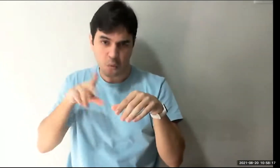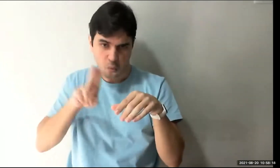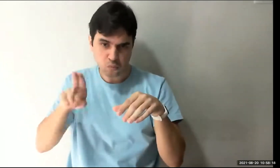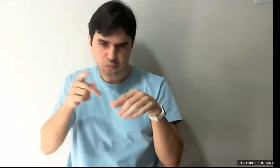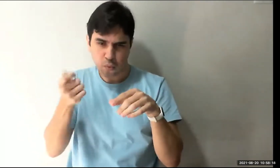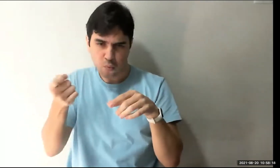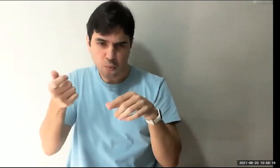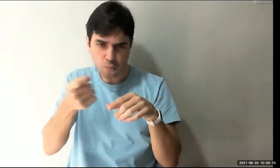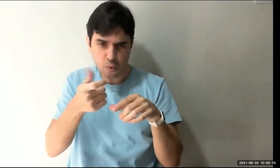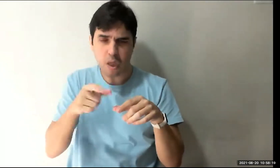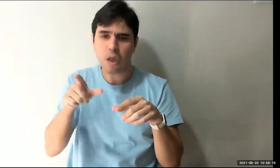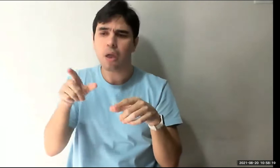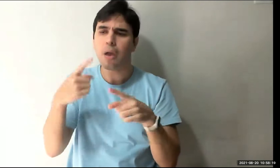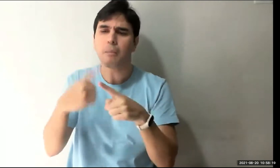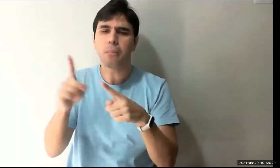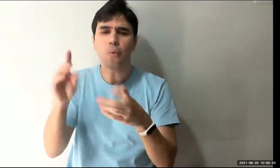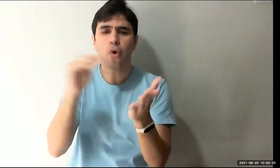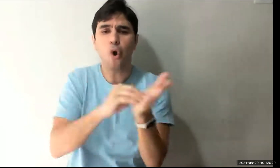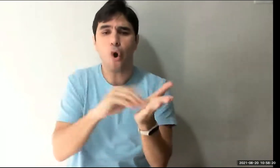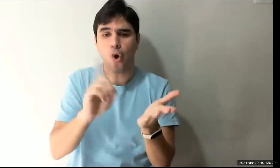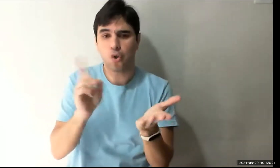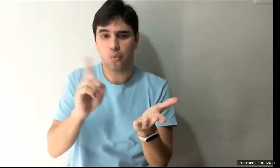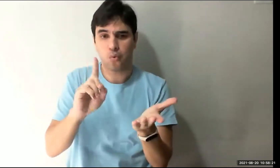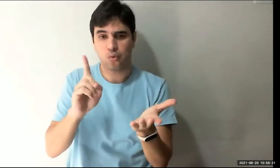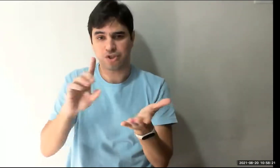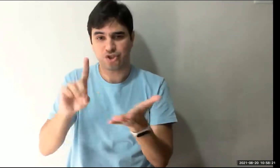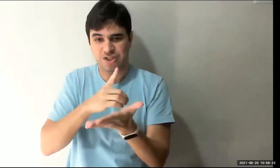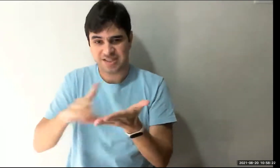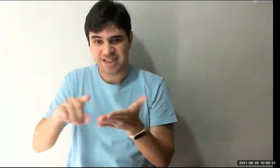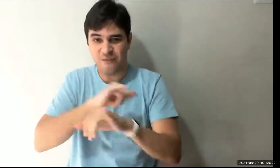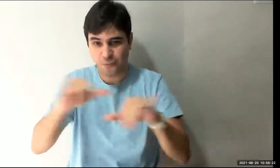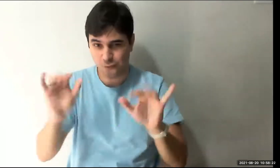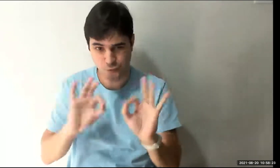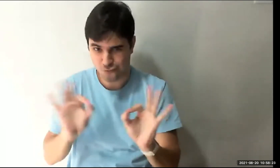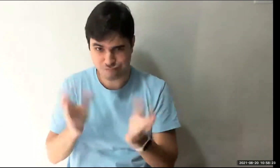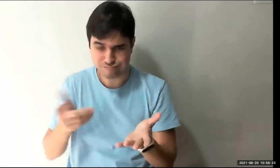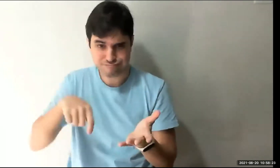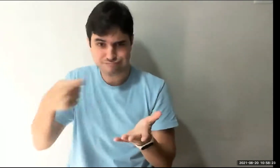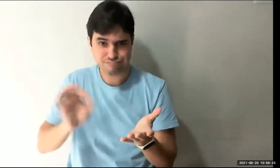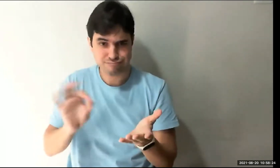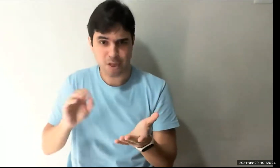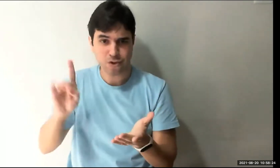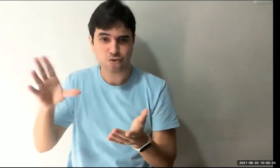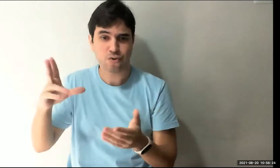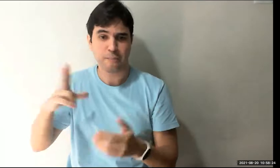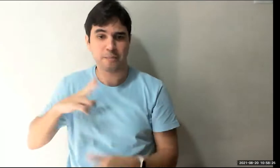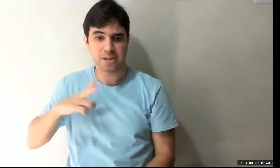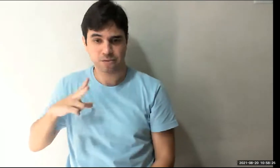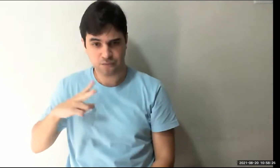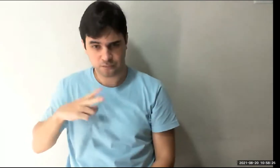utilizados para a prática desse esporte, como a touca e o óculos, não eram sinais mencionados em